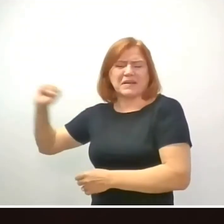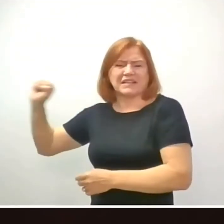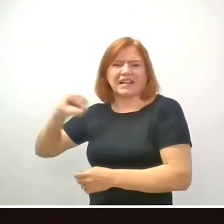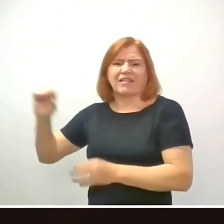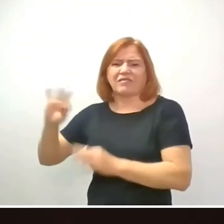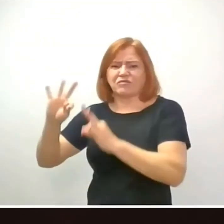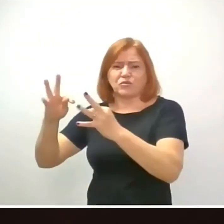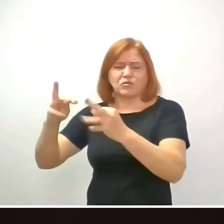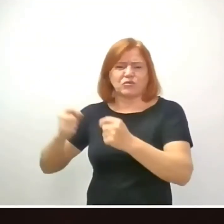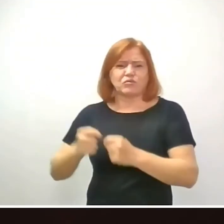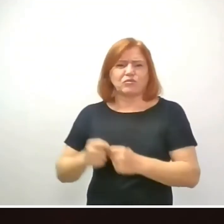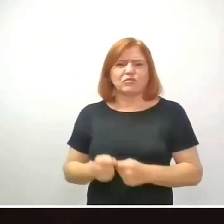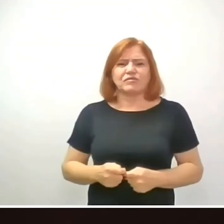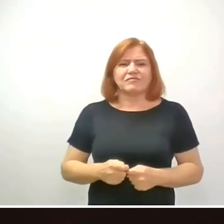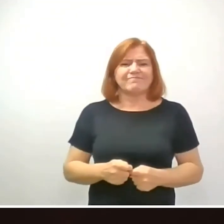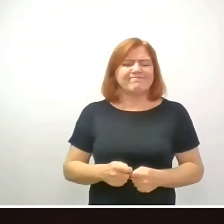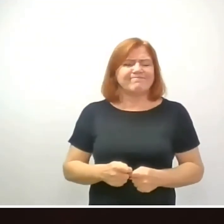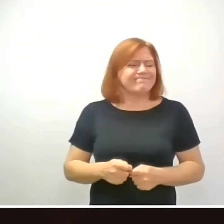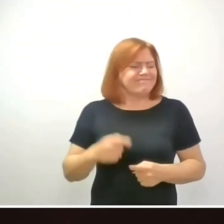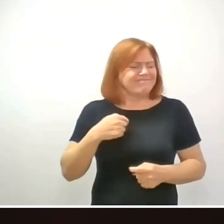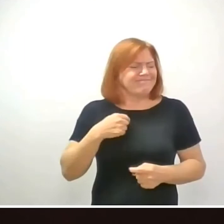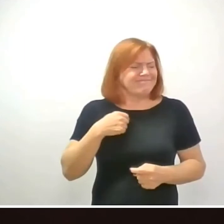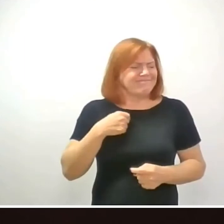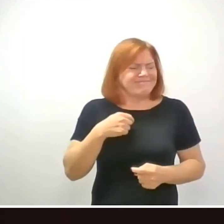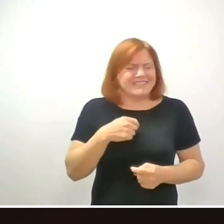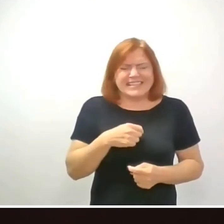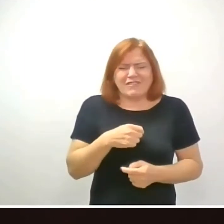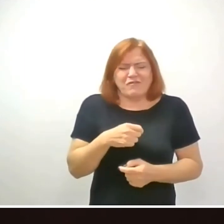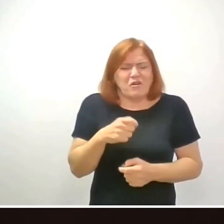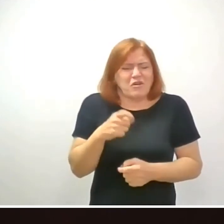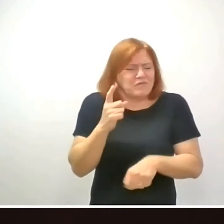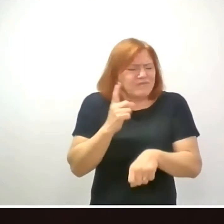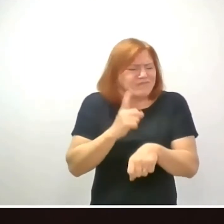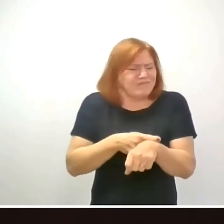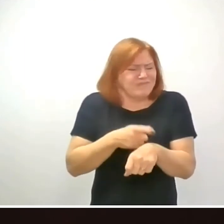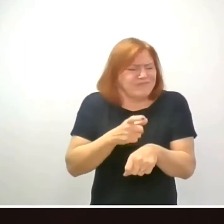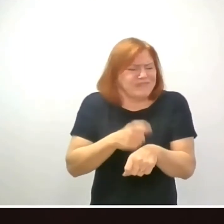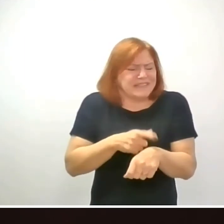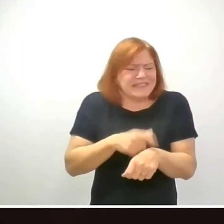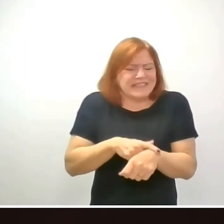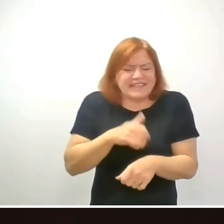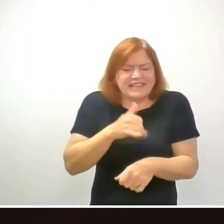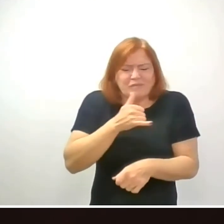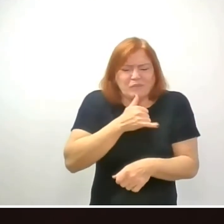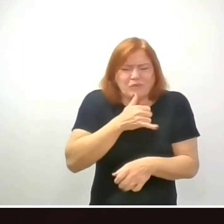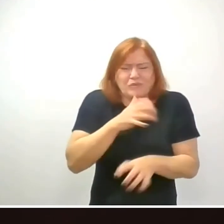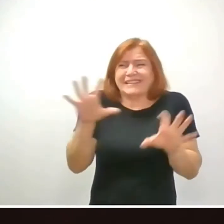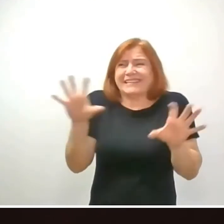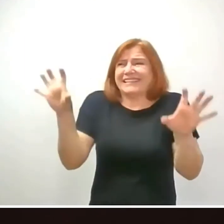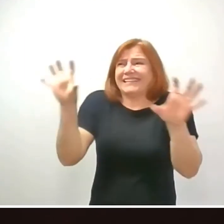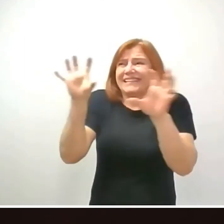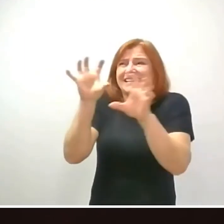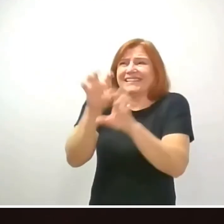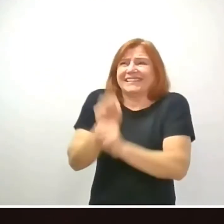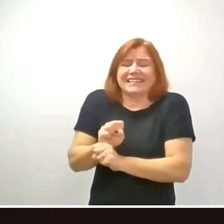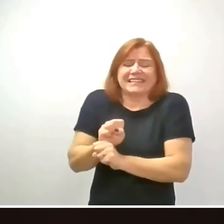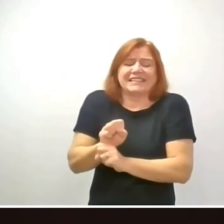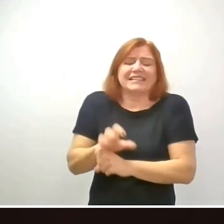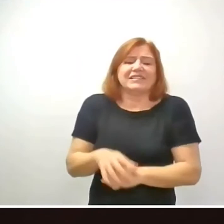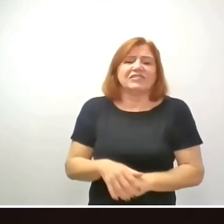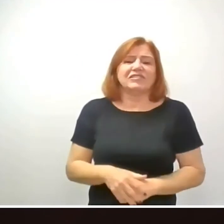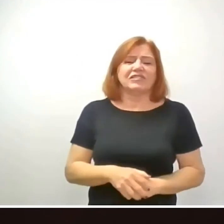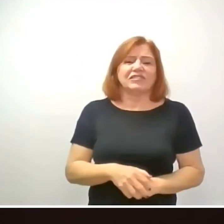terra. Então, só para vocês verem a era negra, a era trevosa. Tá? A guerra em Languedoc foi a